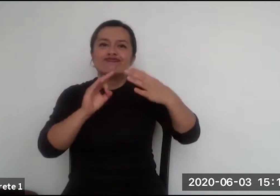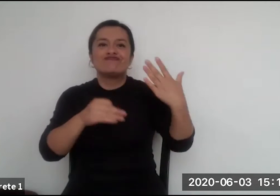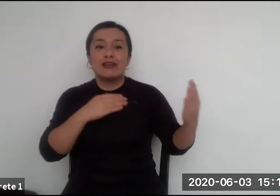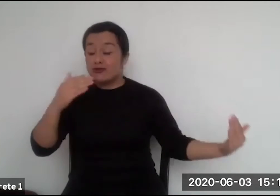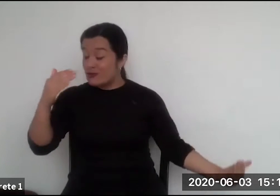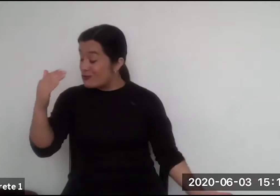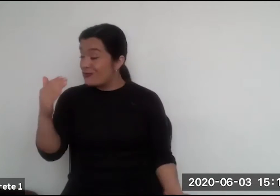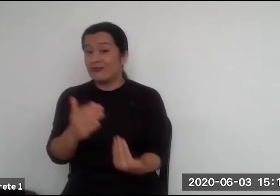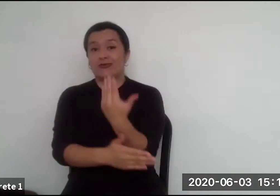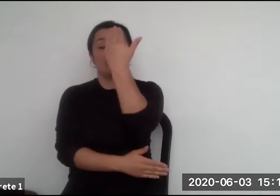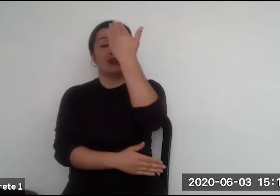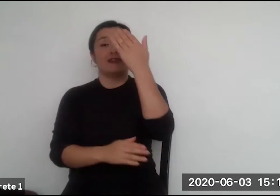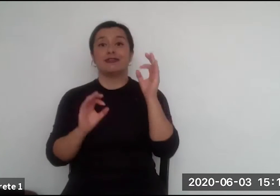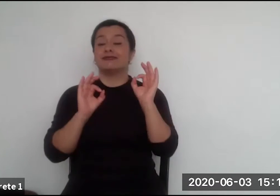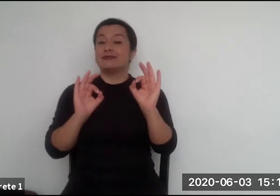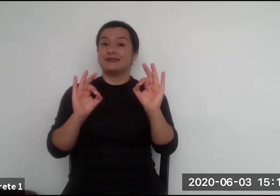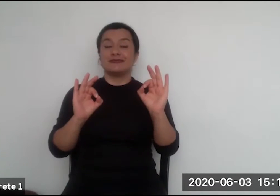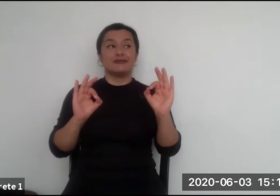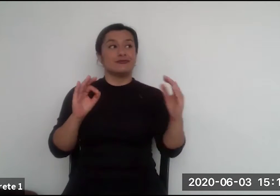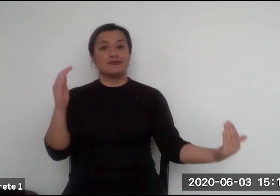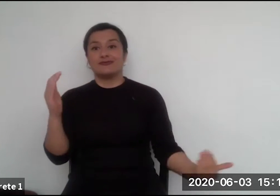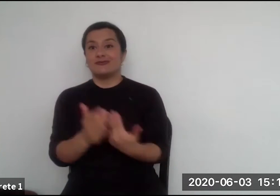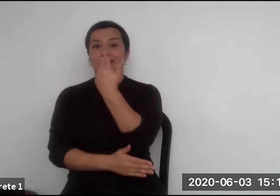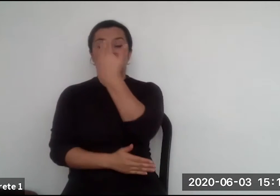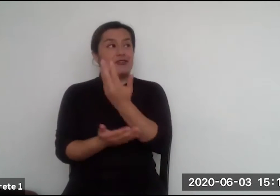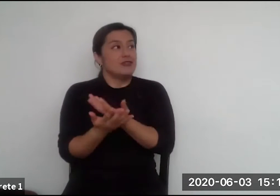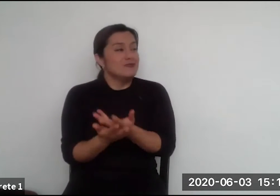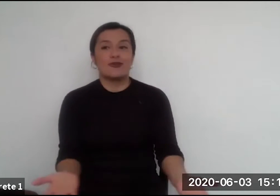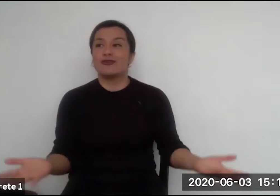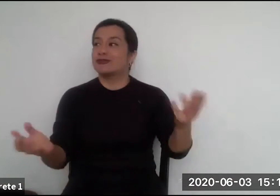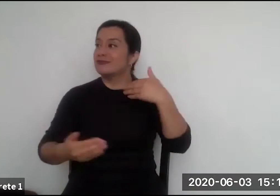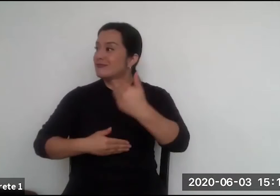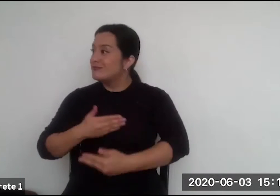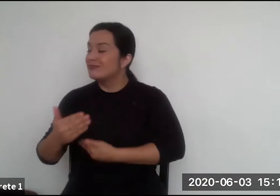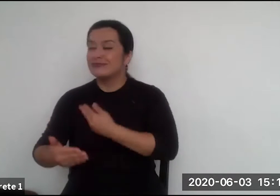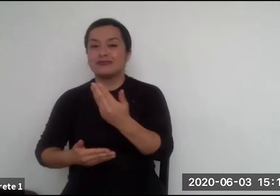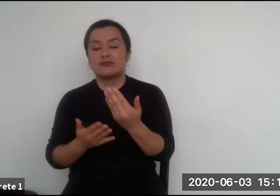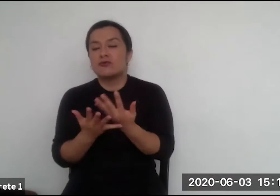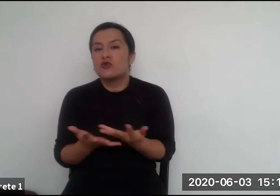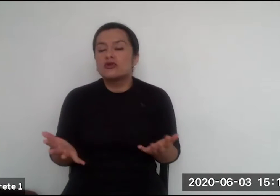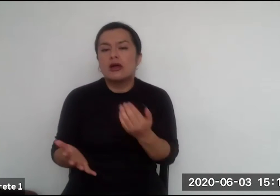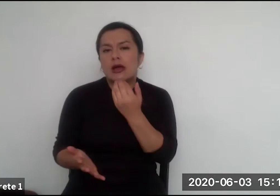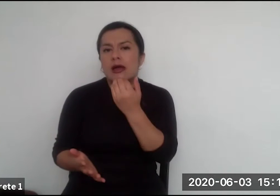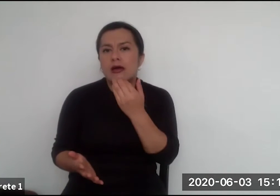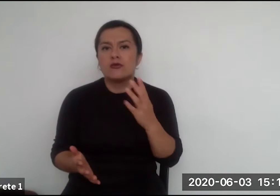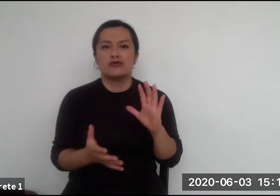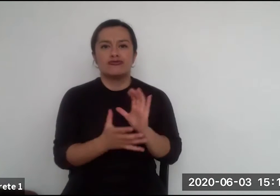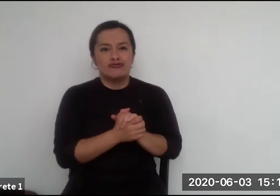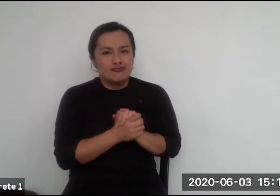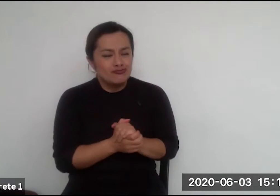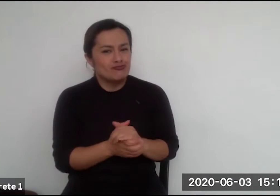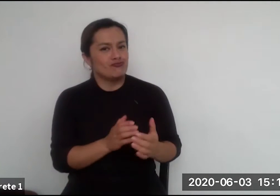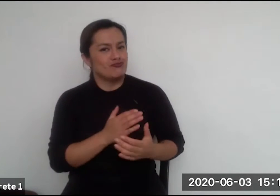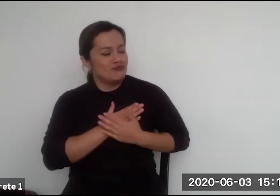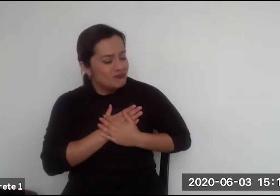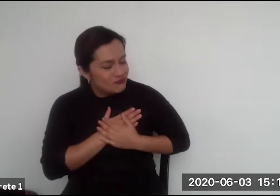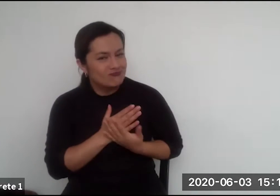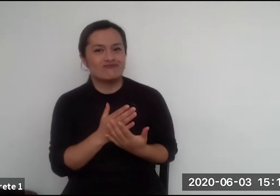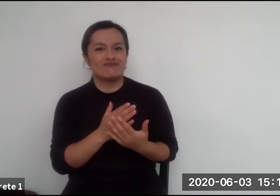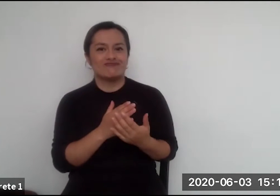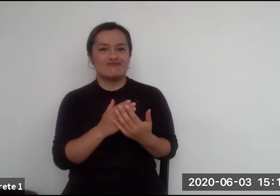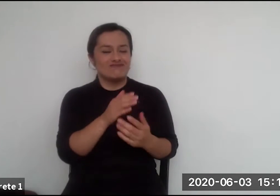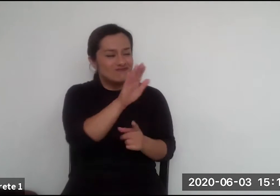y de un renacimiento a muchas otras cosas, entre ellas, por ejemplo, la solidaridad, el afecto, la